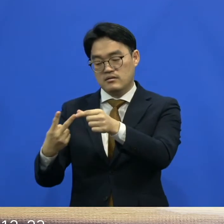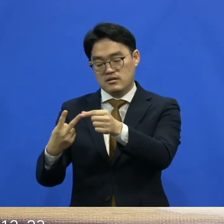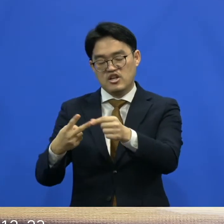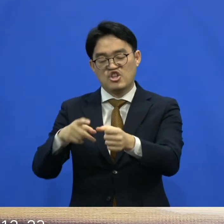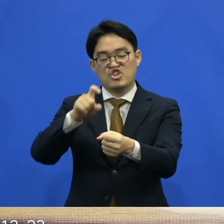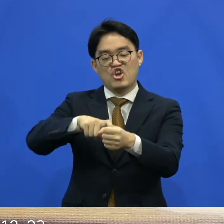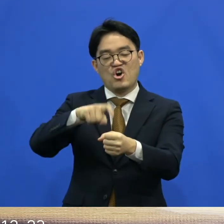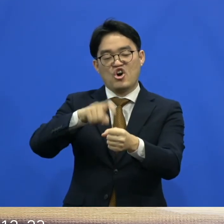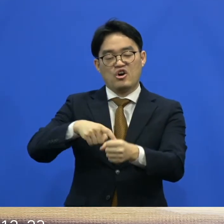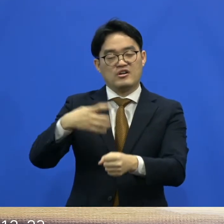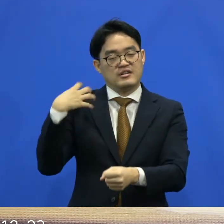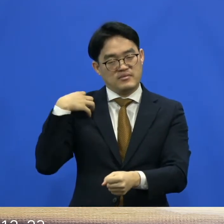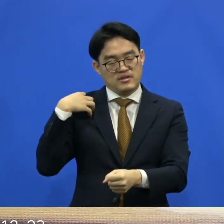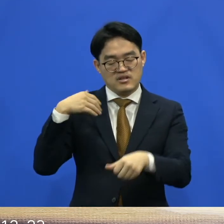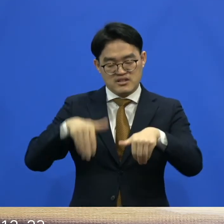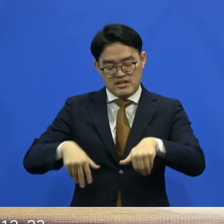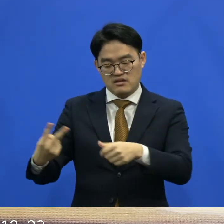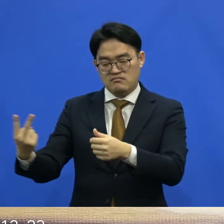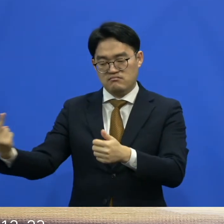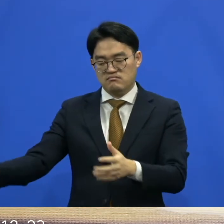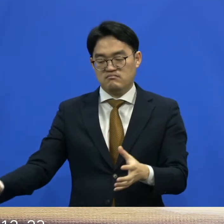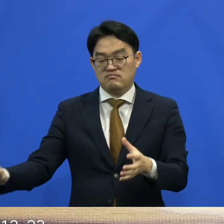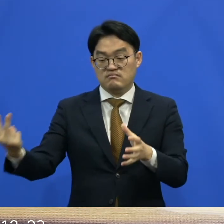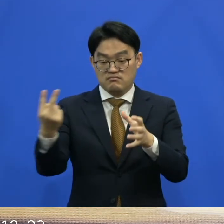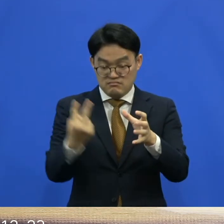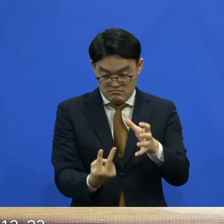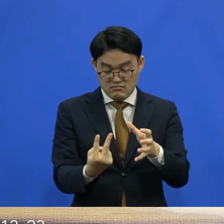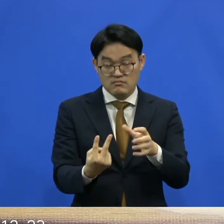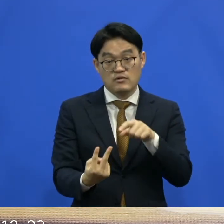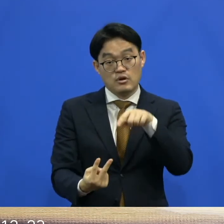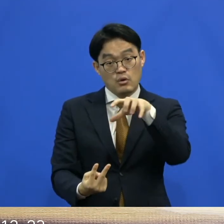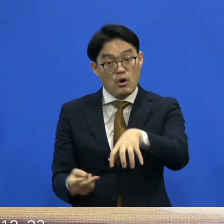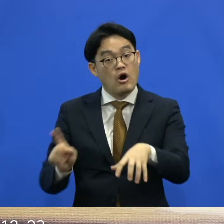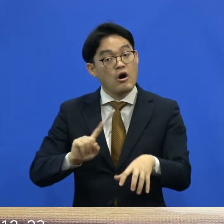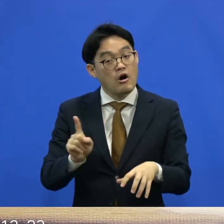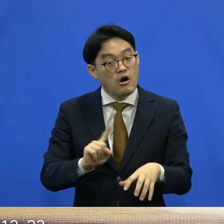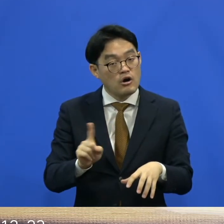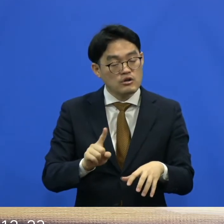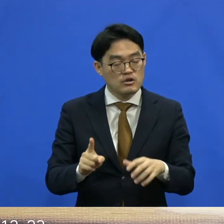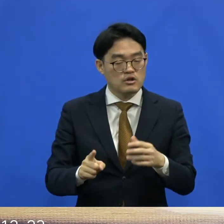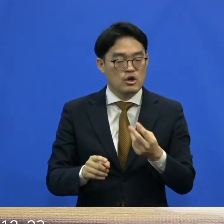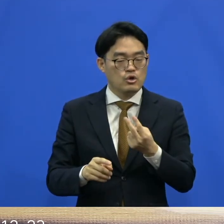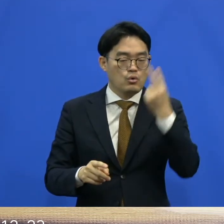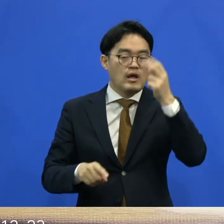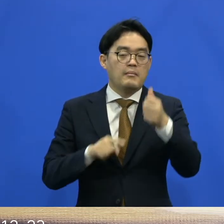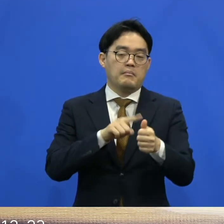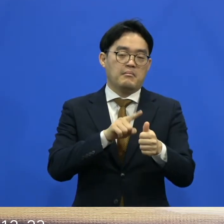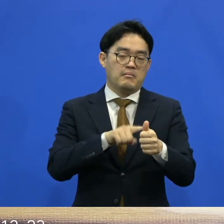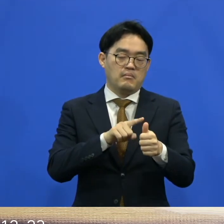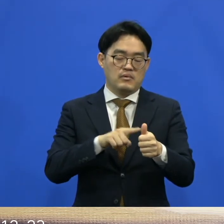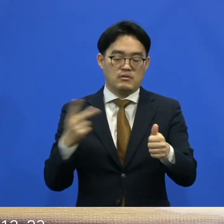그들을 치리대장의 집 안에 있는 옥에 가두니 곧 요셉이 갇힌 곳이라.